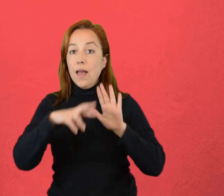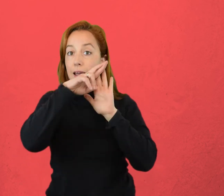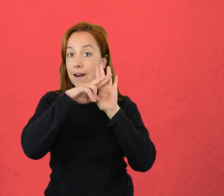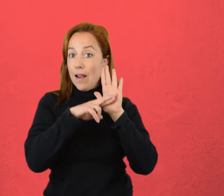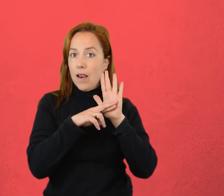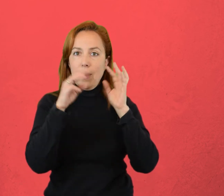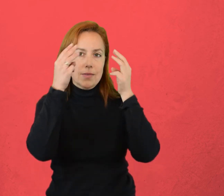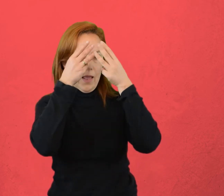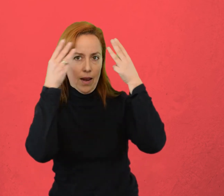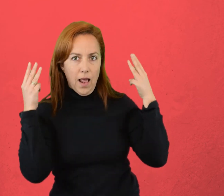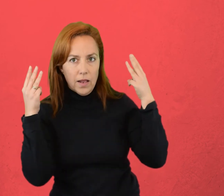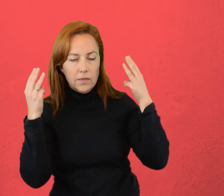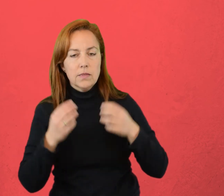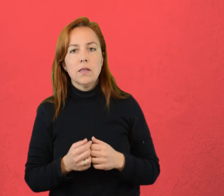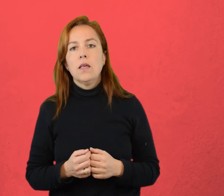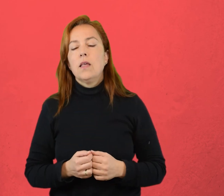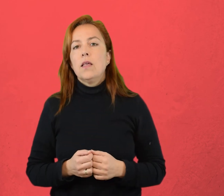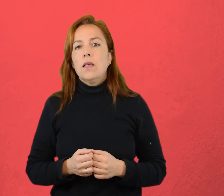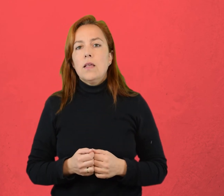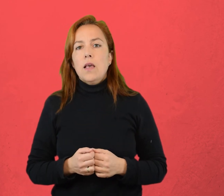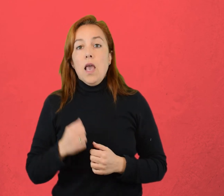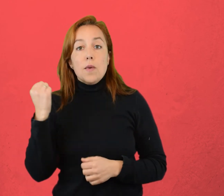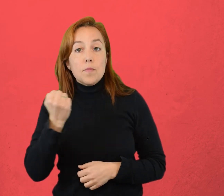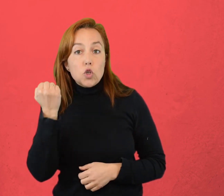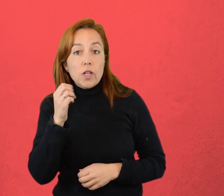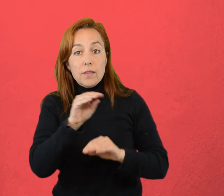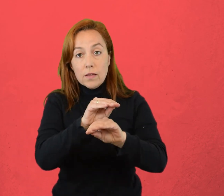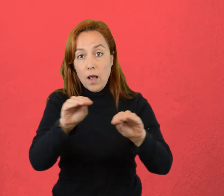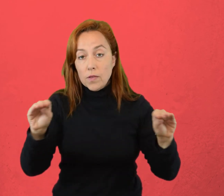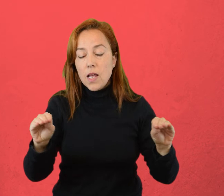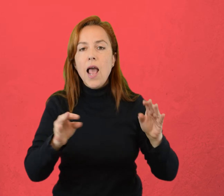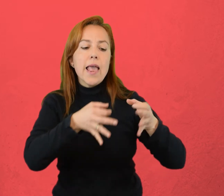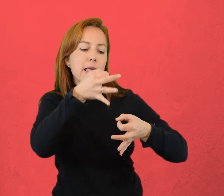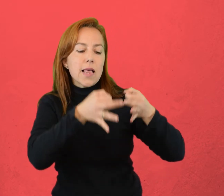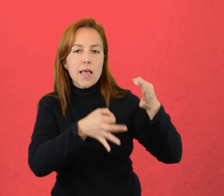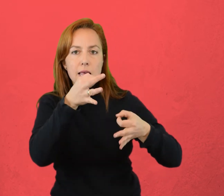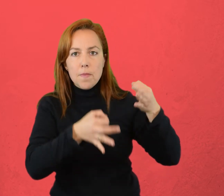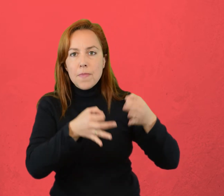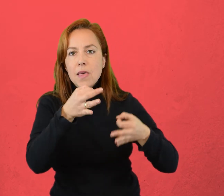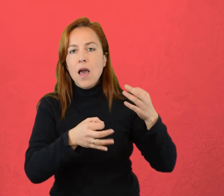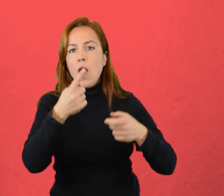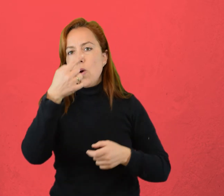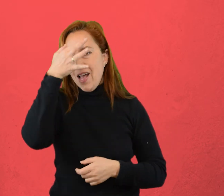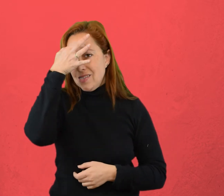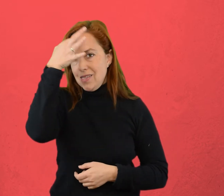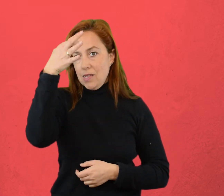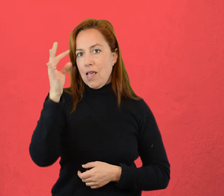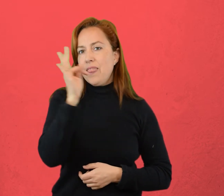reglas generales es importante recordar que la química no es solamente una ciencia teórica y